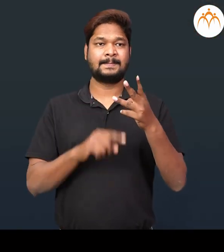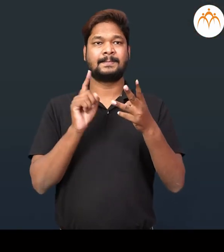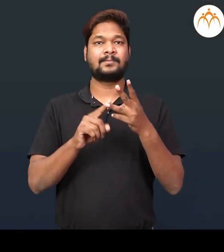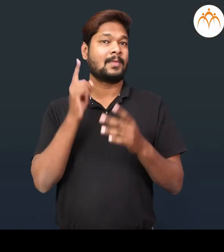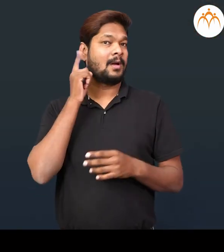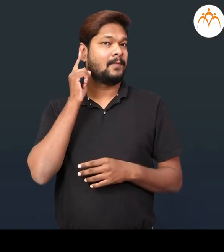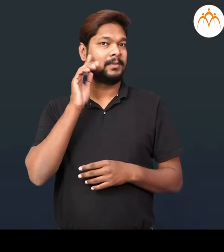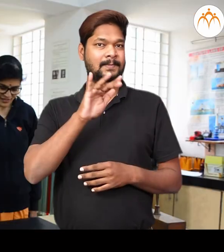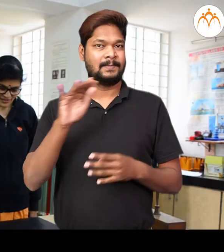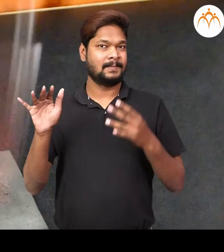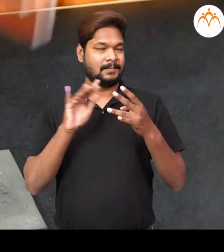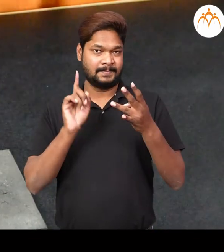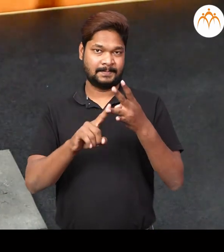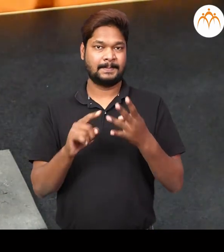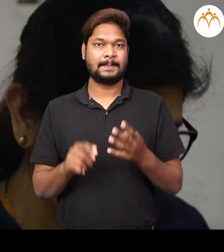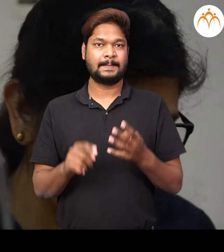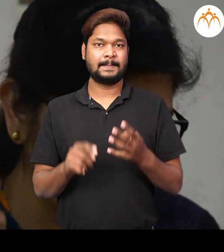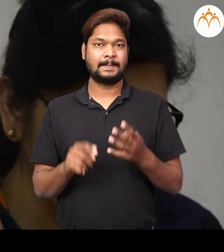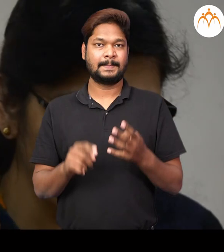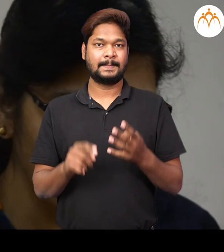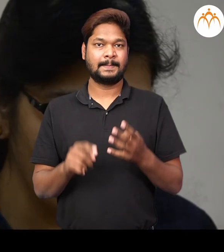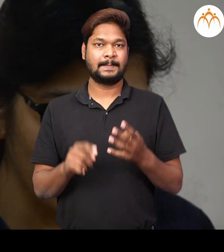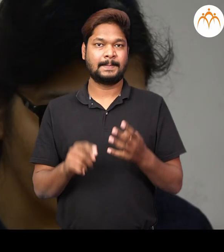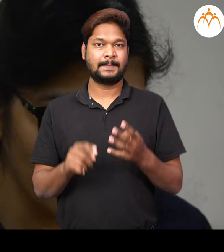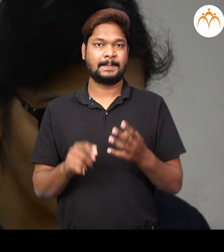तीन, नादमयता.